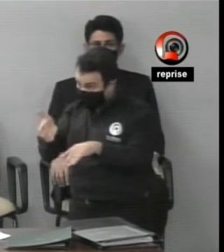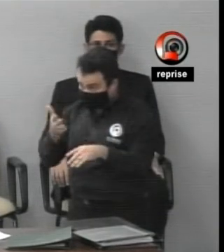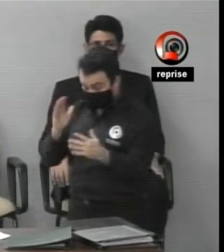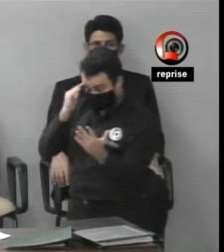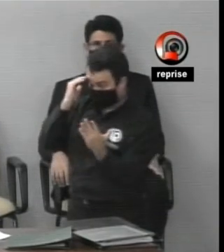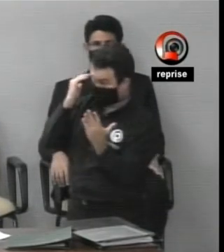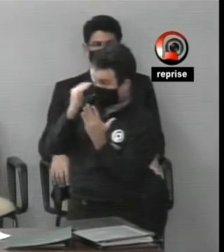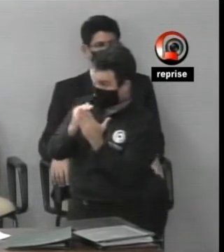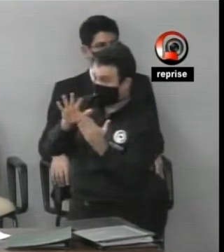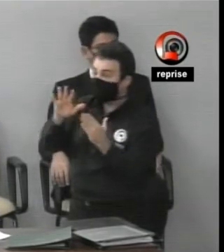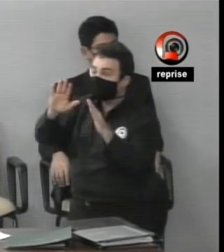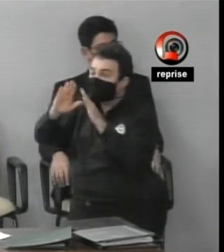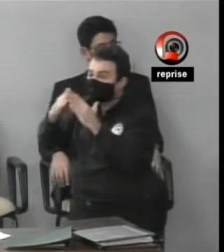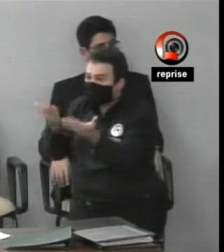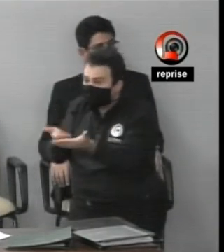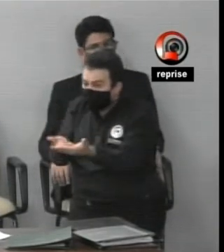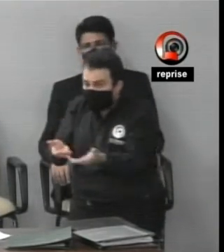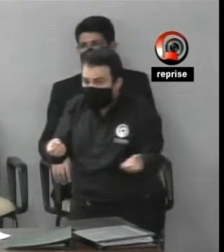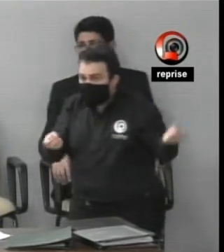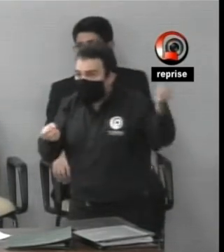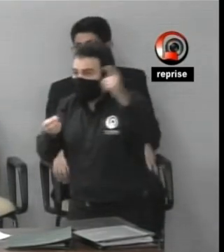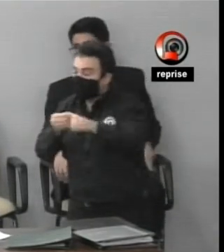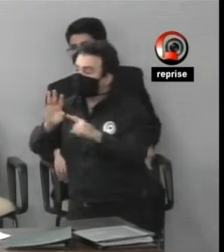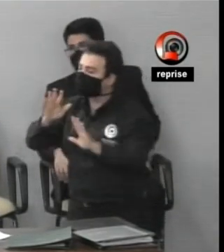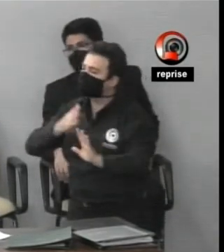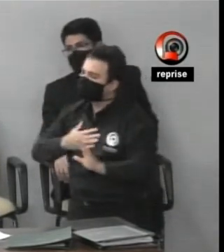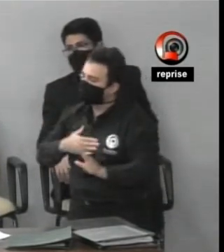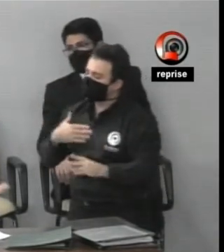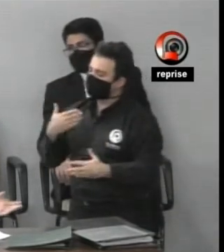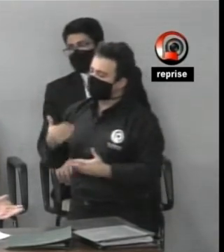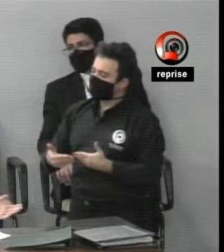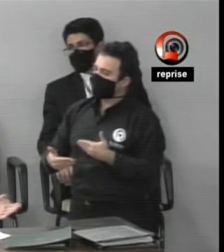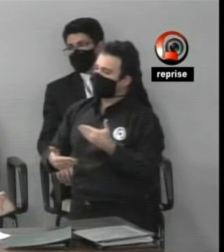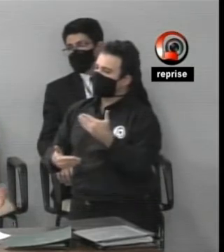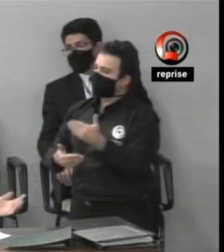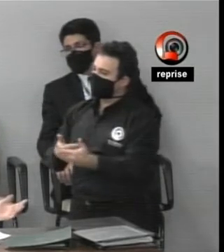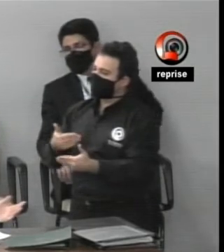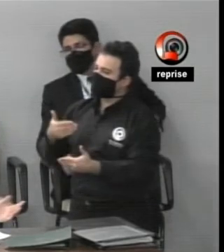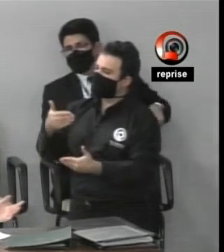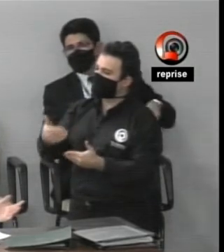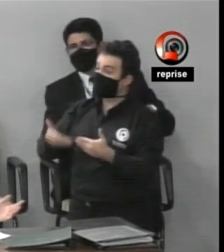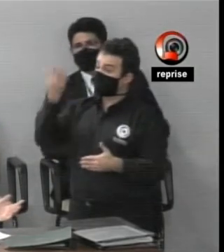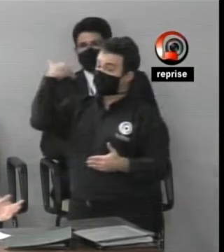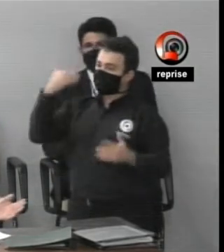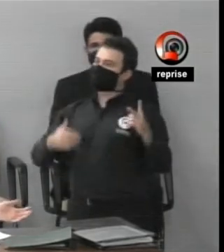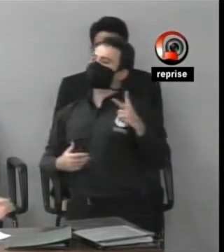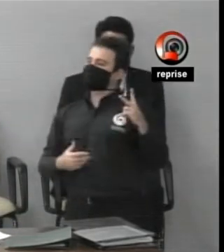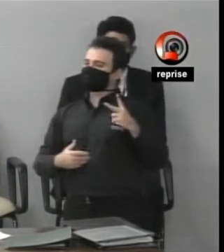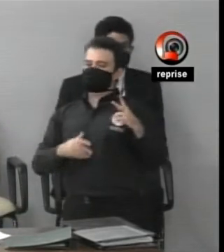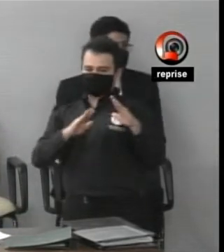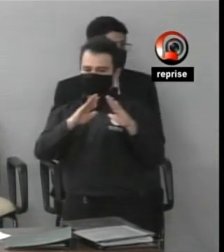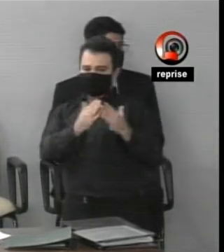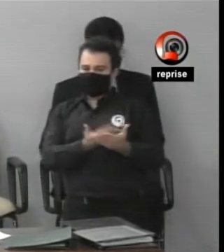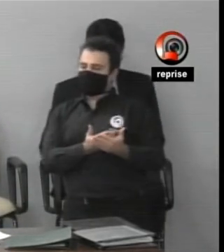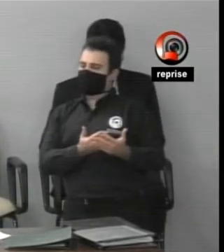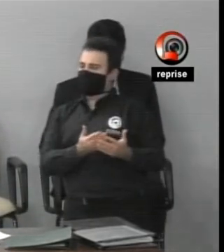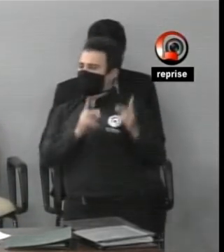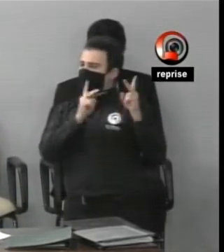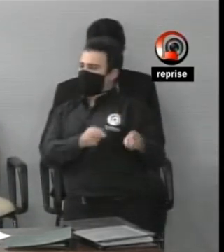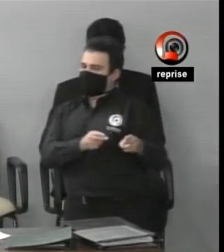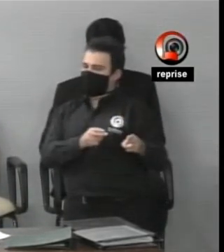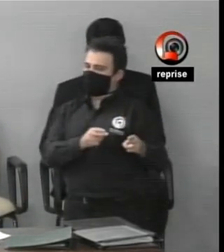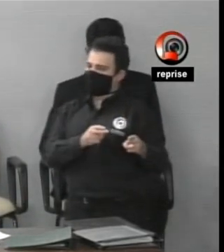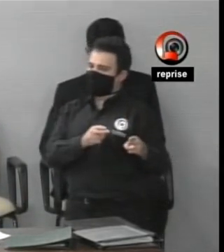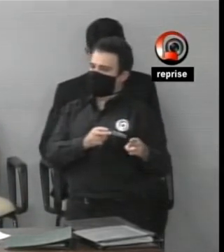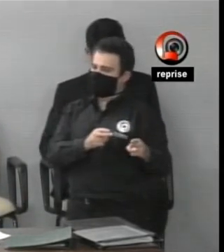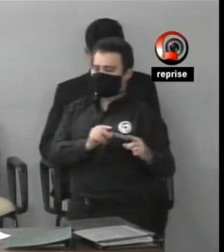gradual, exatamente como aconteceu com a escola particular, porque ela começou com um percentual menor e foi gradual até chegar hoje